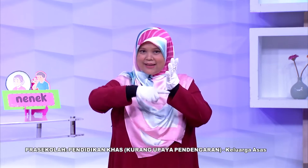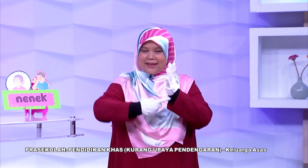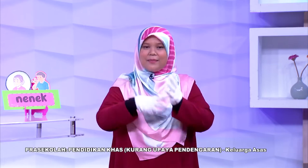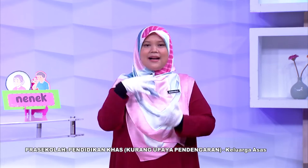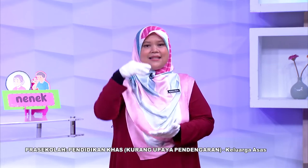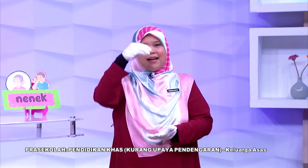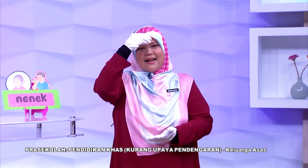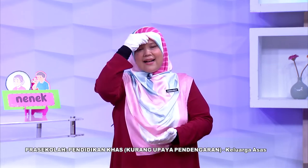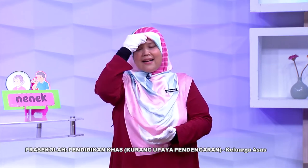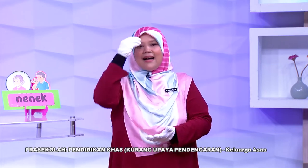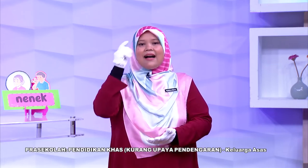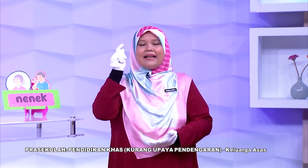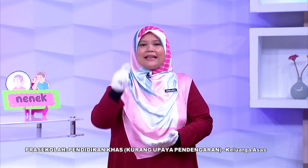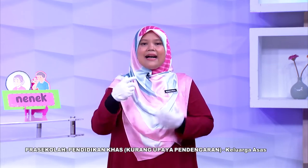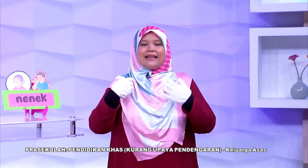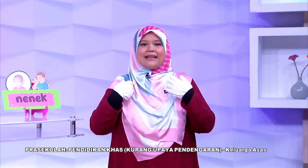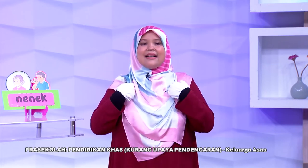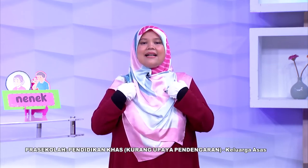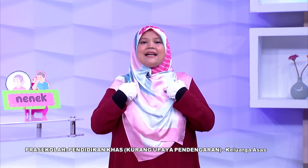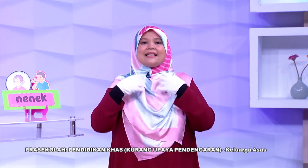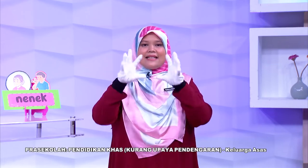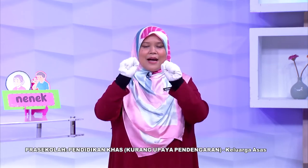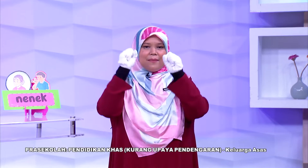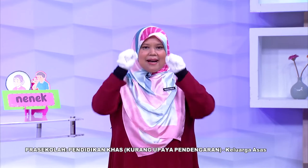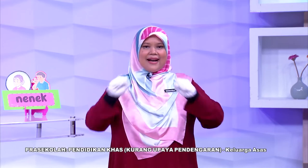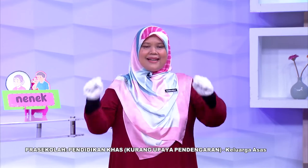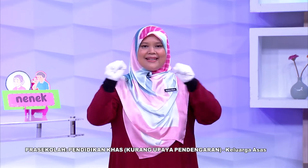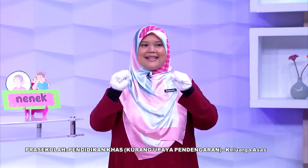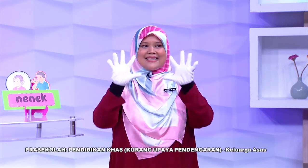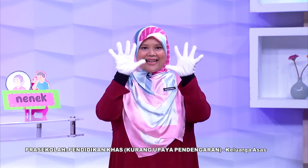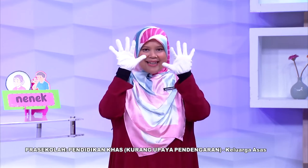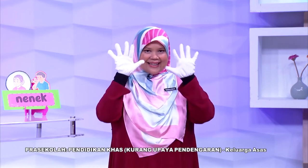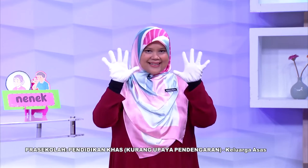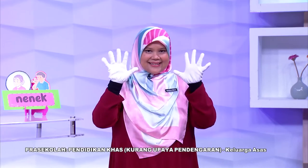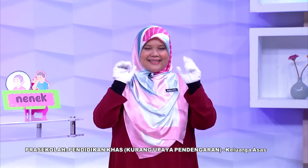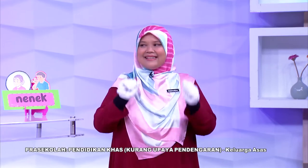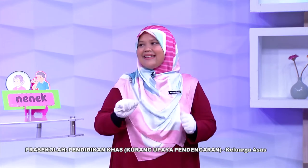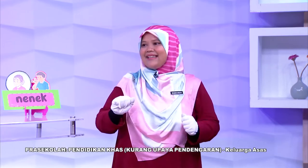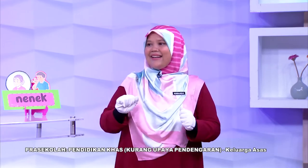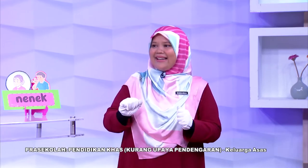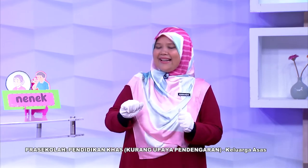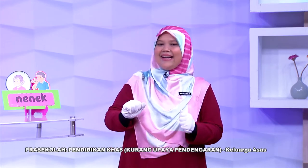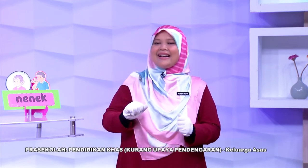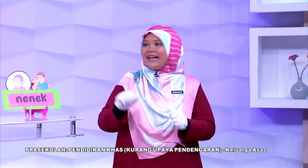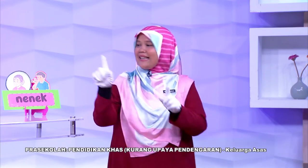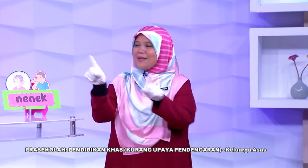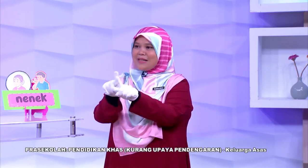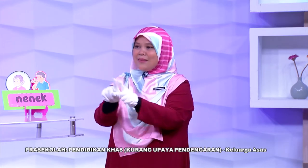the belajar kita ada senama jadi sudah menjadi ya Aceh akhirnya sama-sama